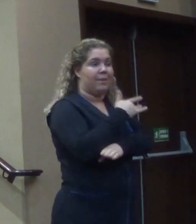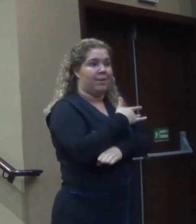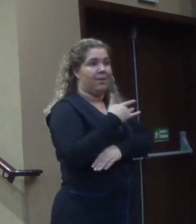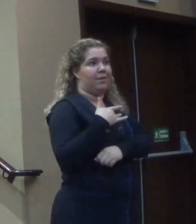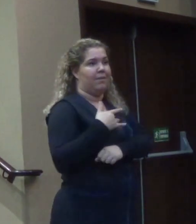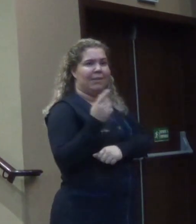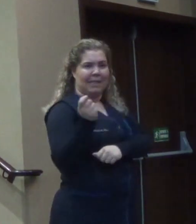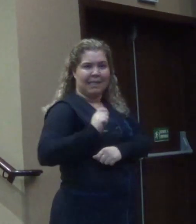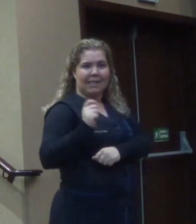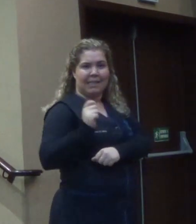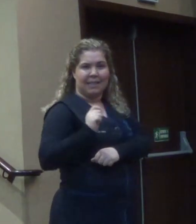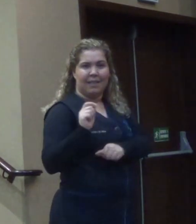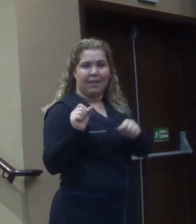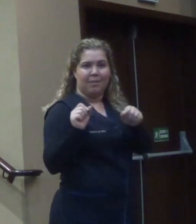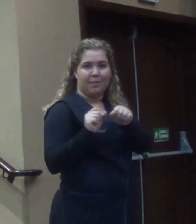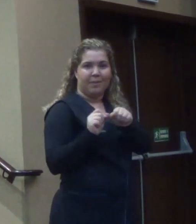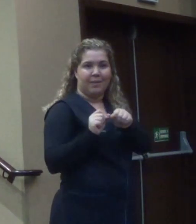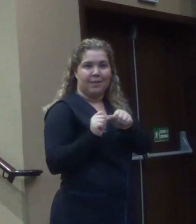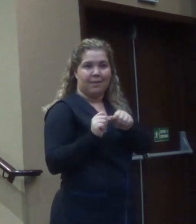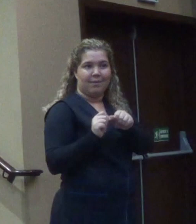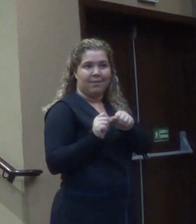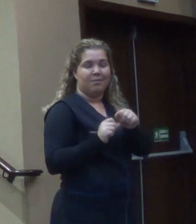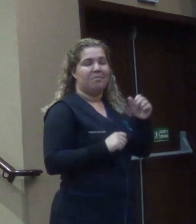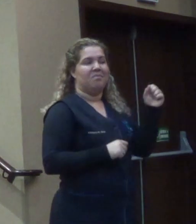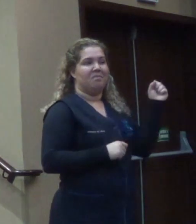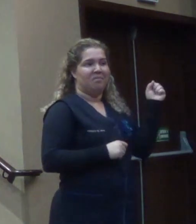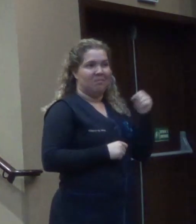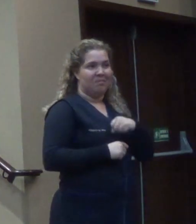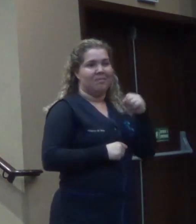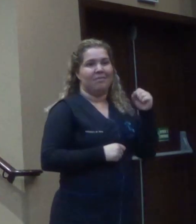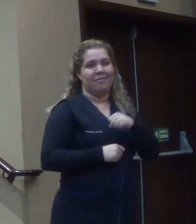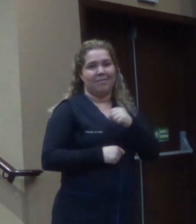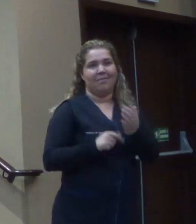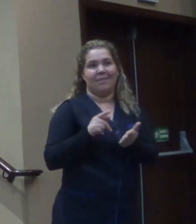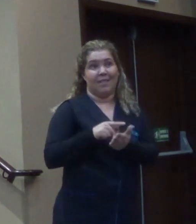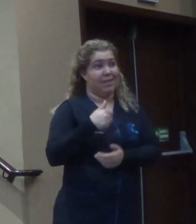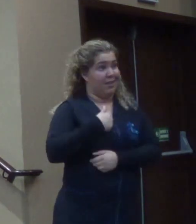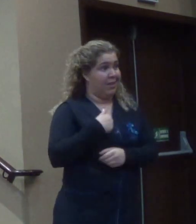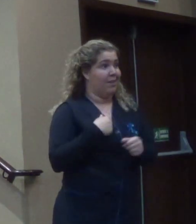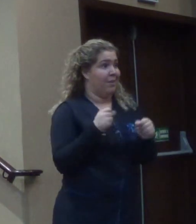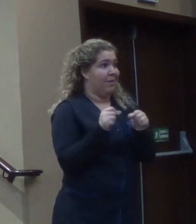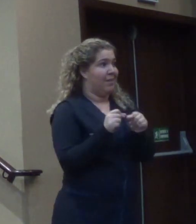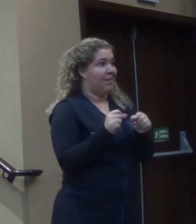Dá para fazer? Dá. Com certeza. Eu faço?